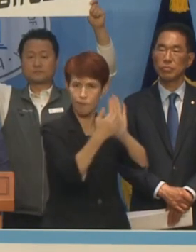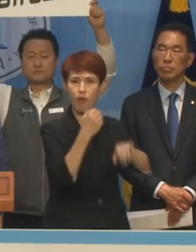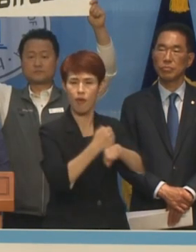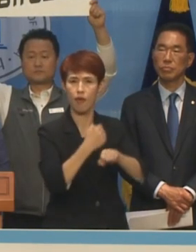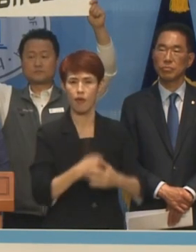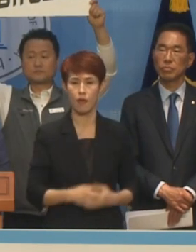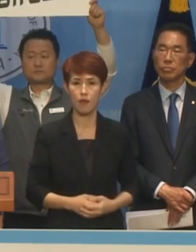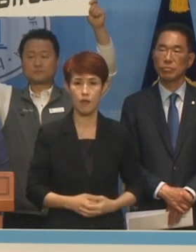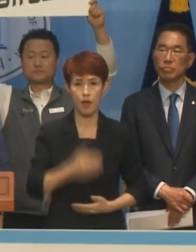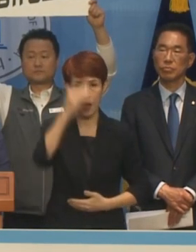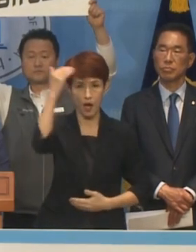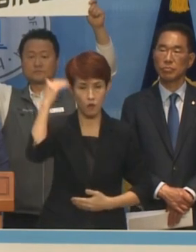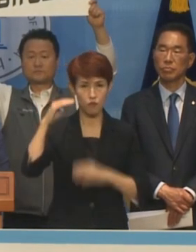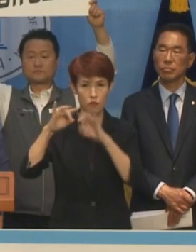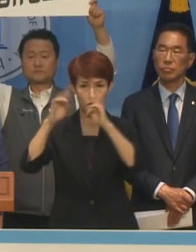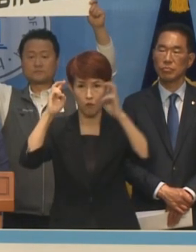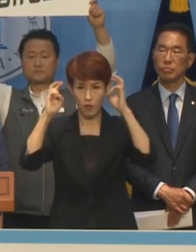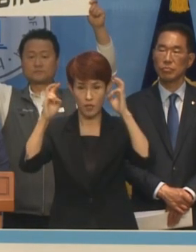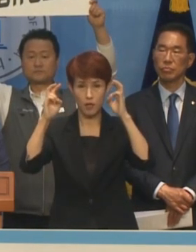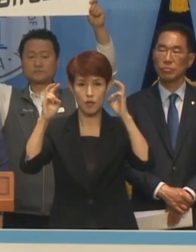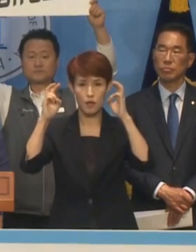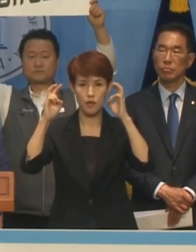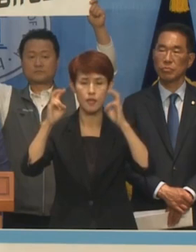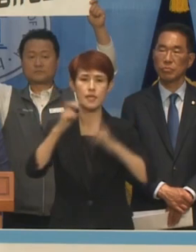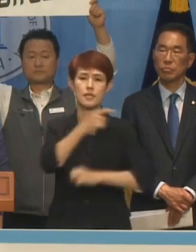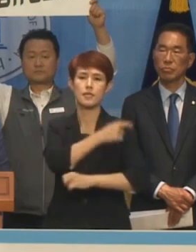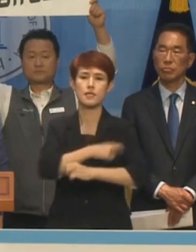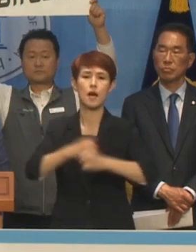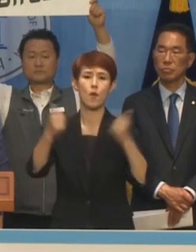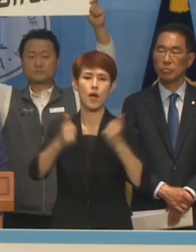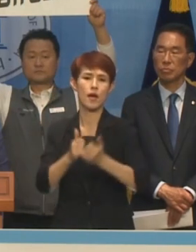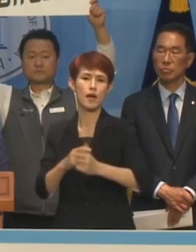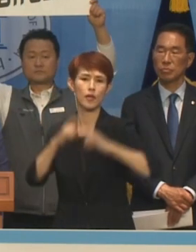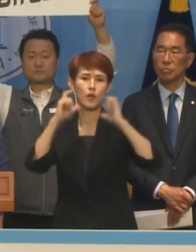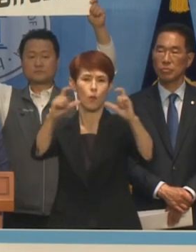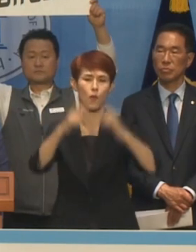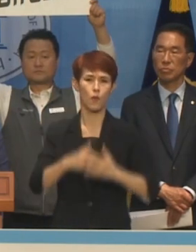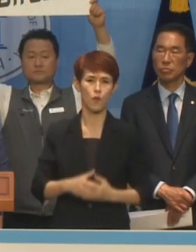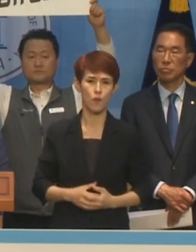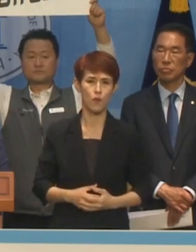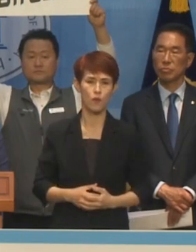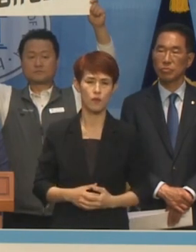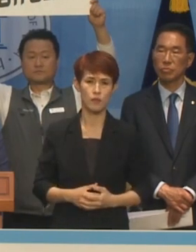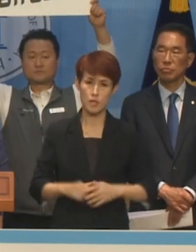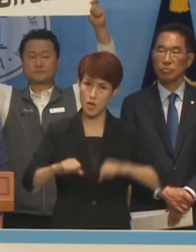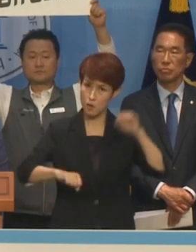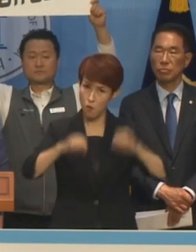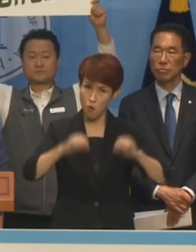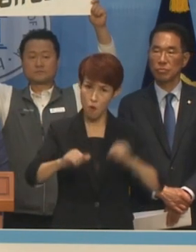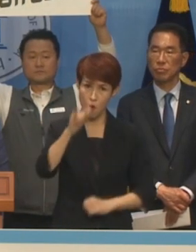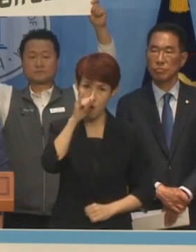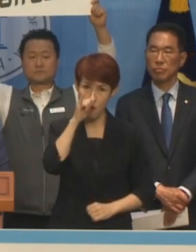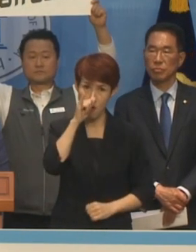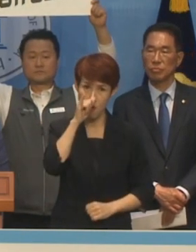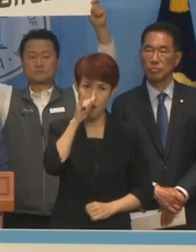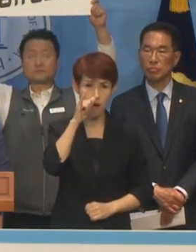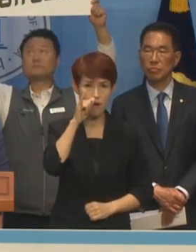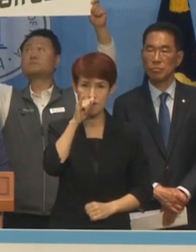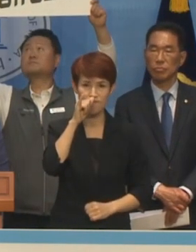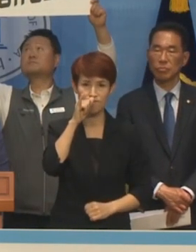것입니다. 한전 KDN 이사회에 경고합니다. 이런 행동을 한다면